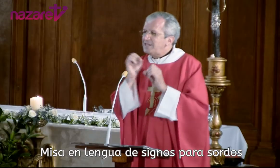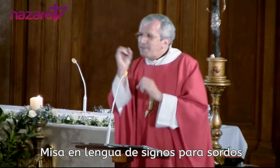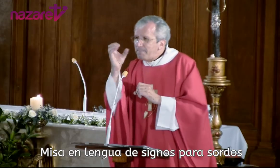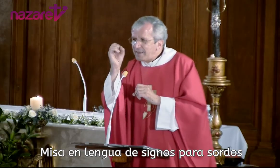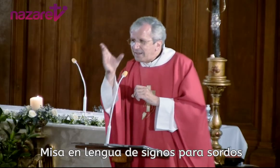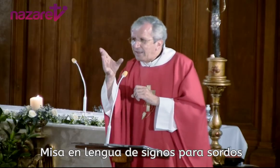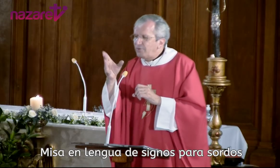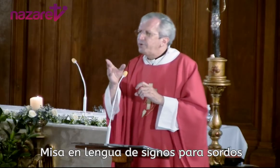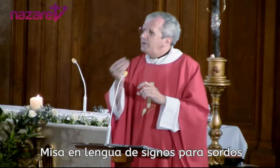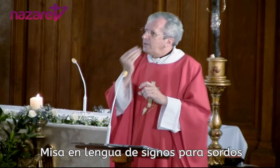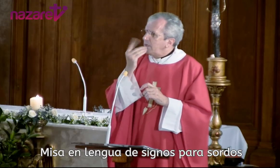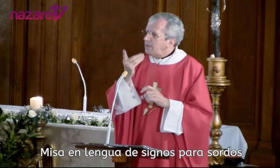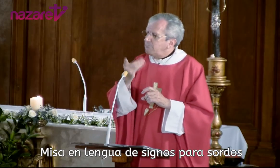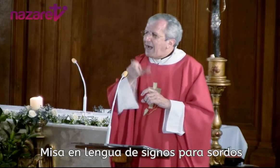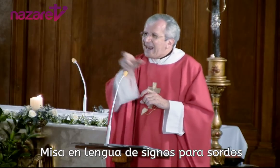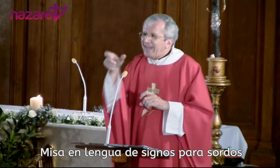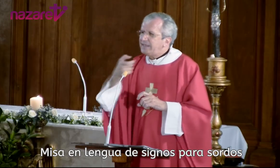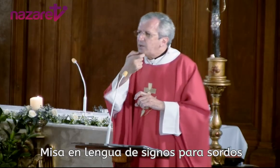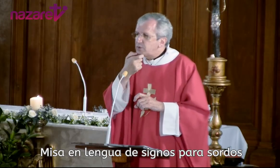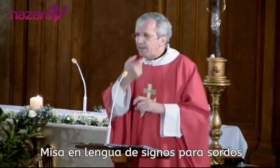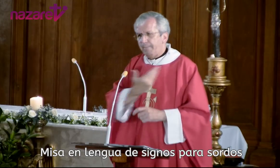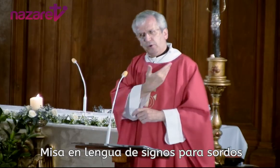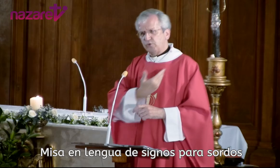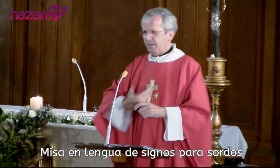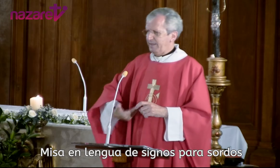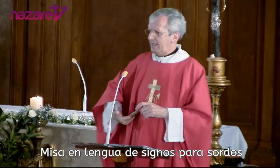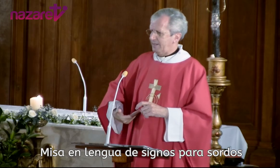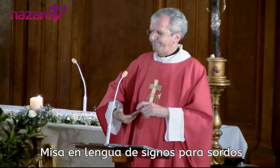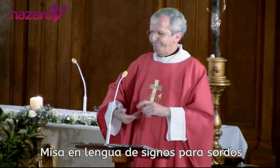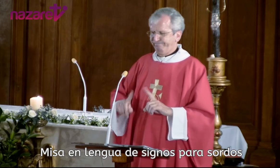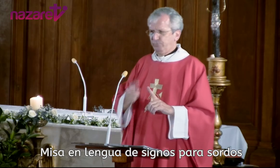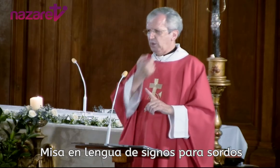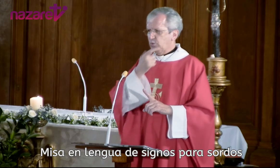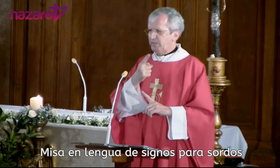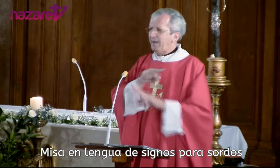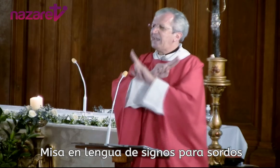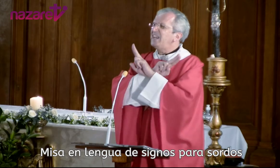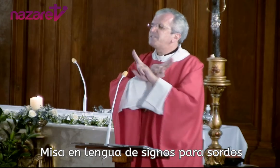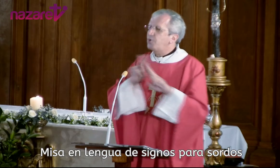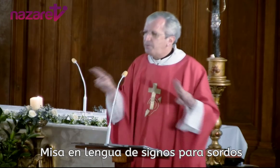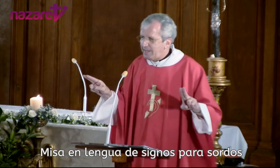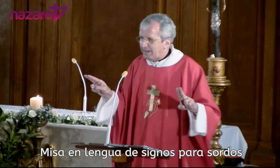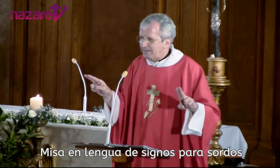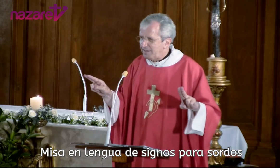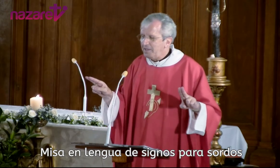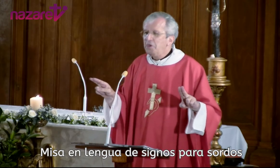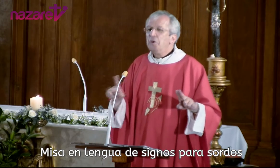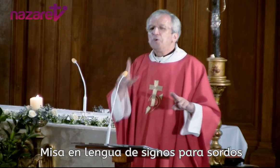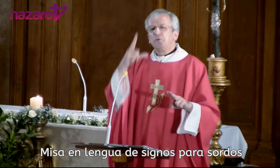iban predicando. Y a la gente le gustaba, pero a los que mandaban no les gustaba y les prohibían. Y un